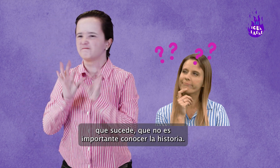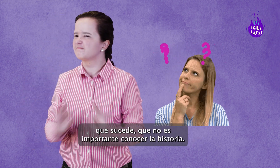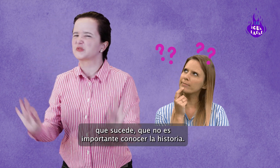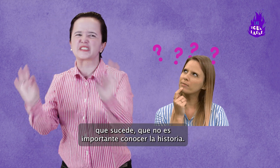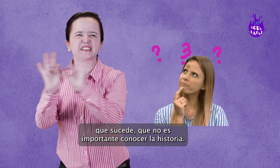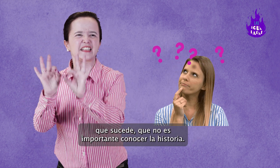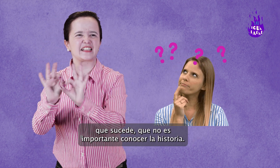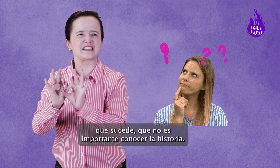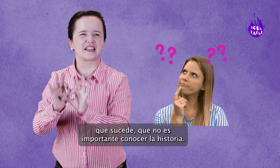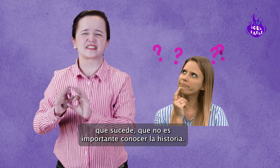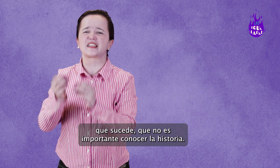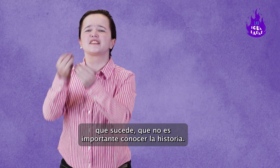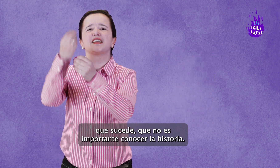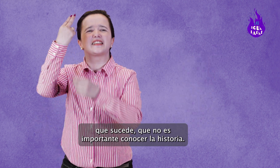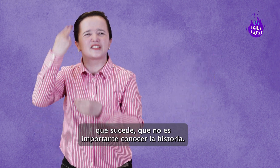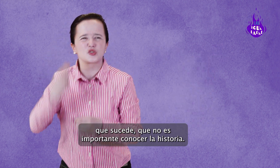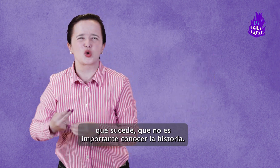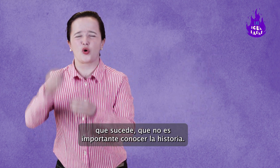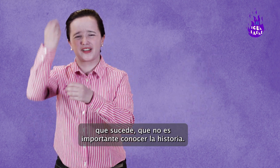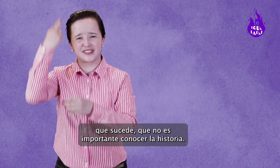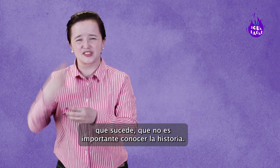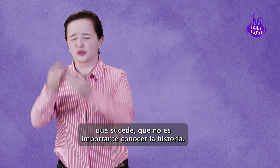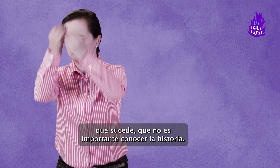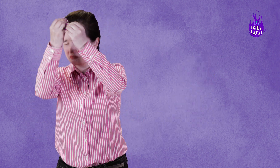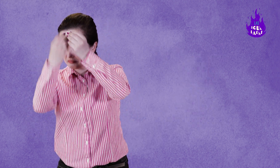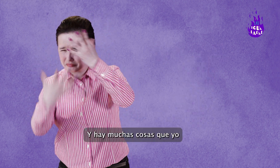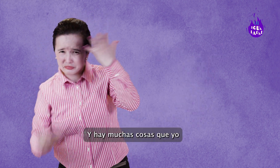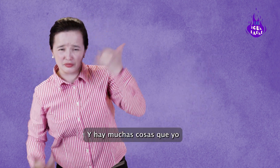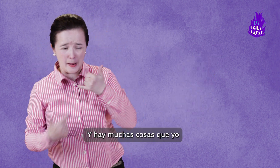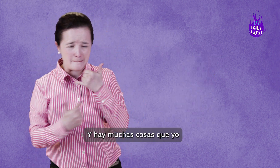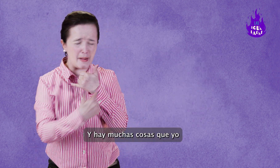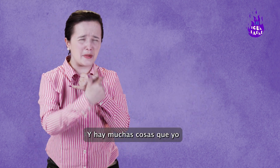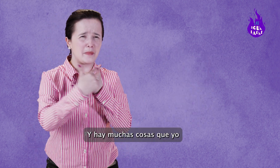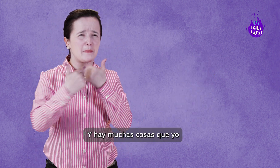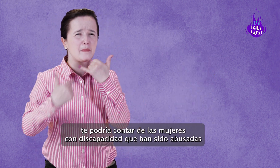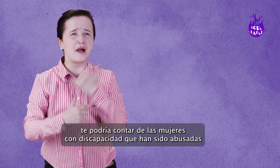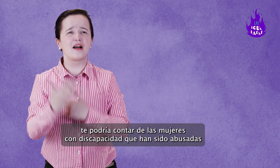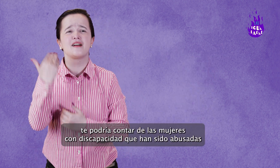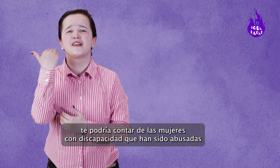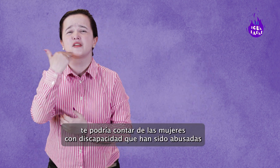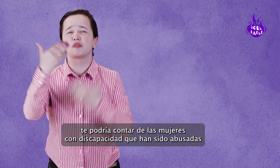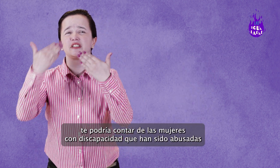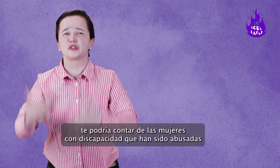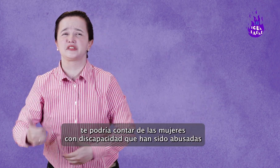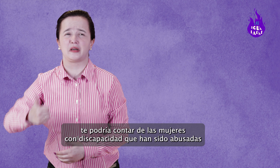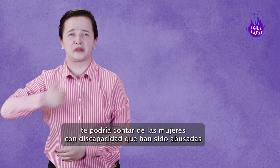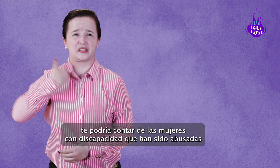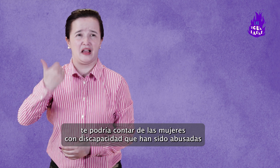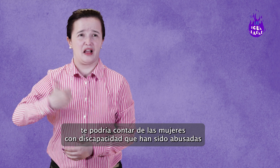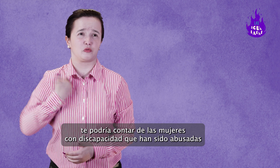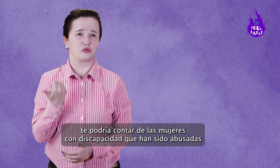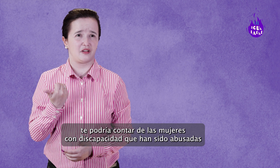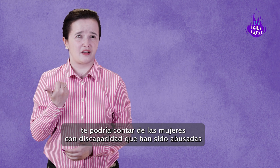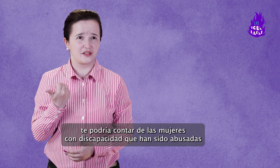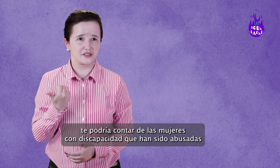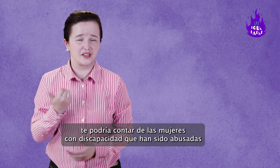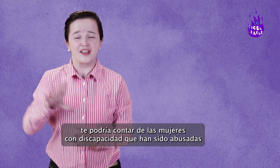que sucede, que no es importante conocer la historia. Y hay muchas cosas que yo te podría contar de las mujeres con discapacidad que han sido abusadas